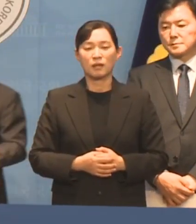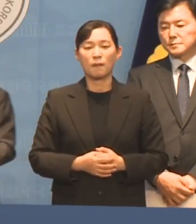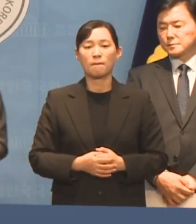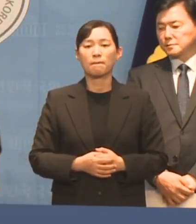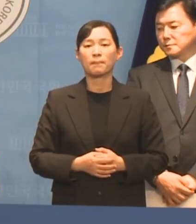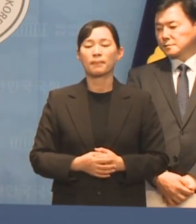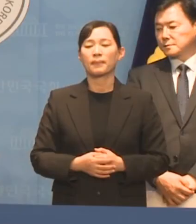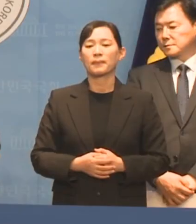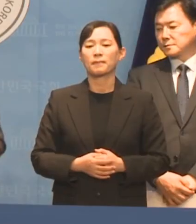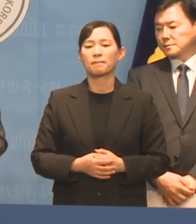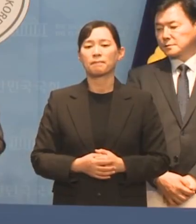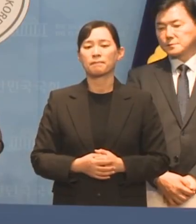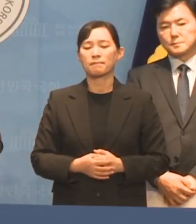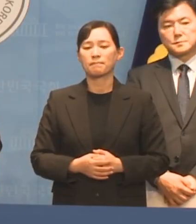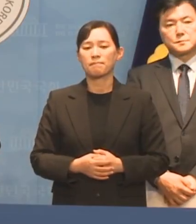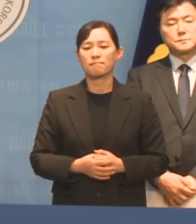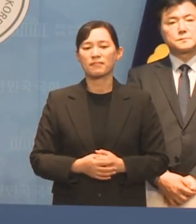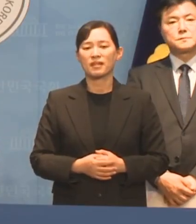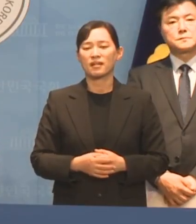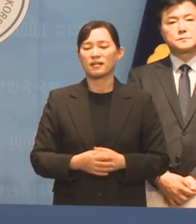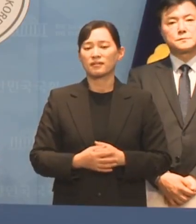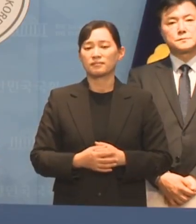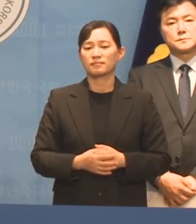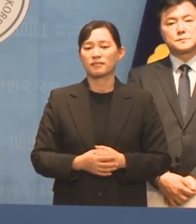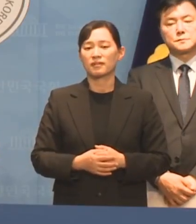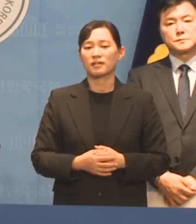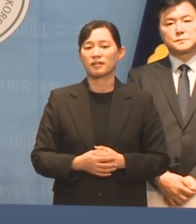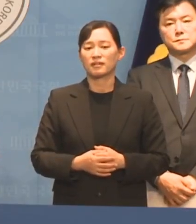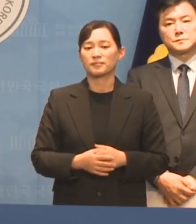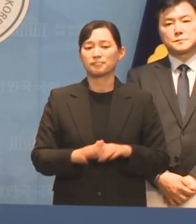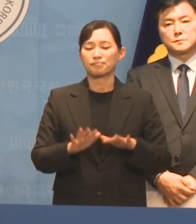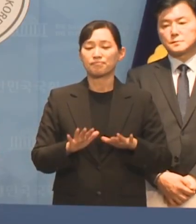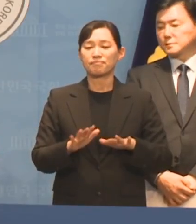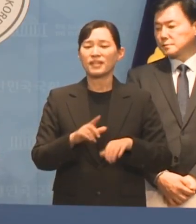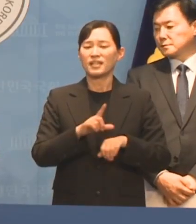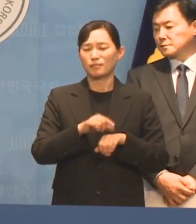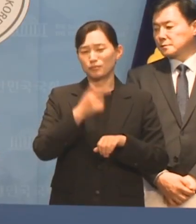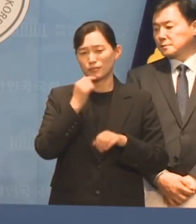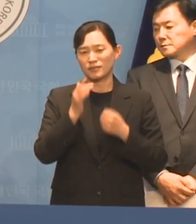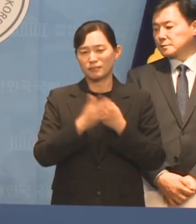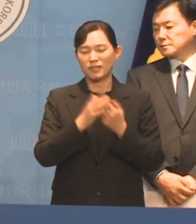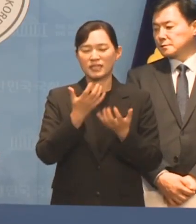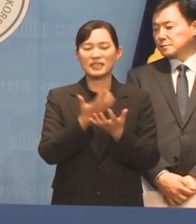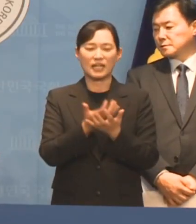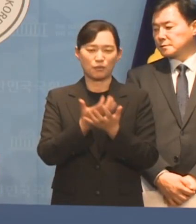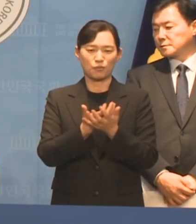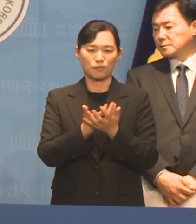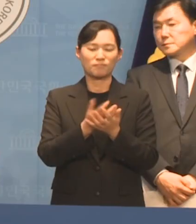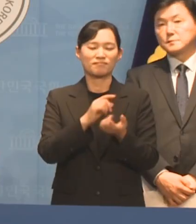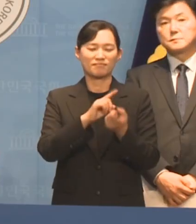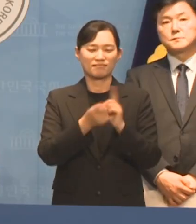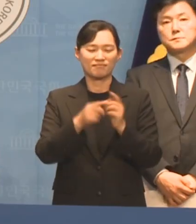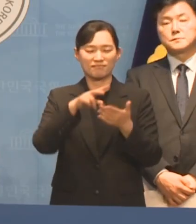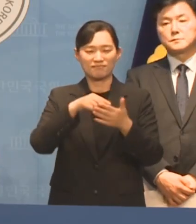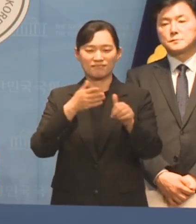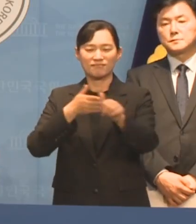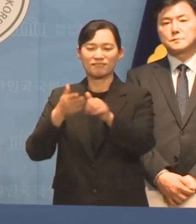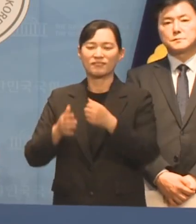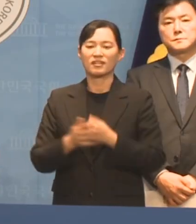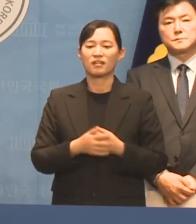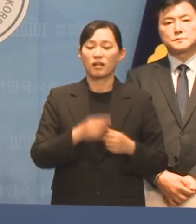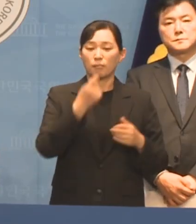네, 시간 관계상 기자회견문 낭독은 생략하고 나눠드린 보도자료로 대체하고자 합니다.